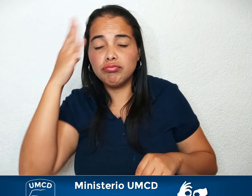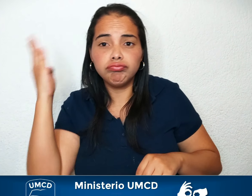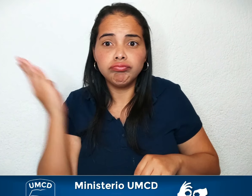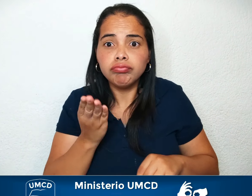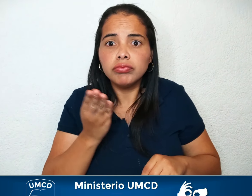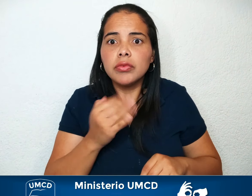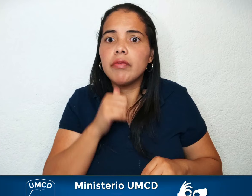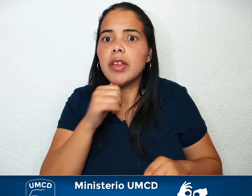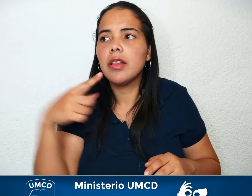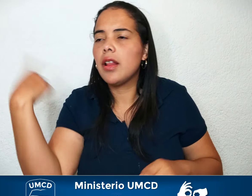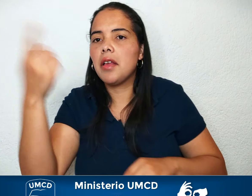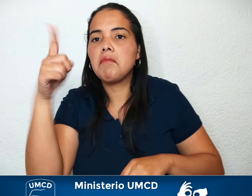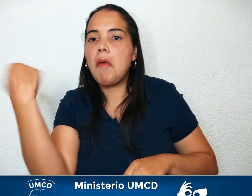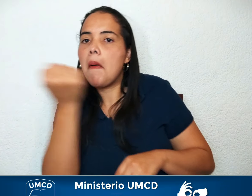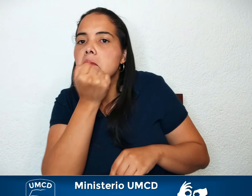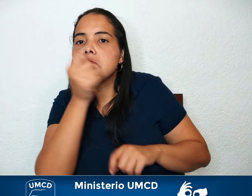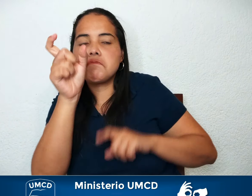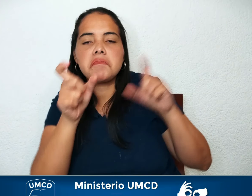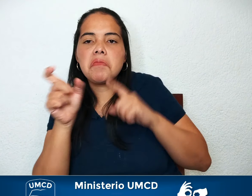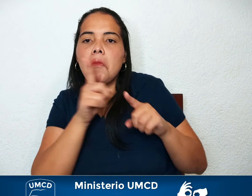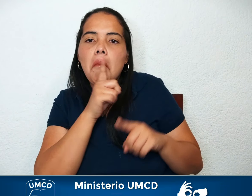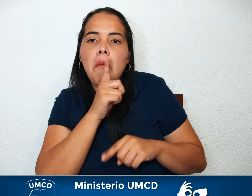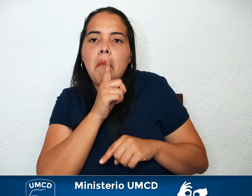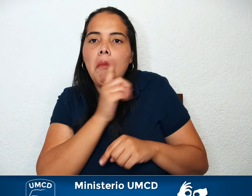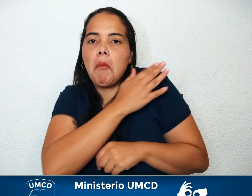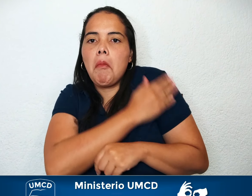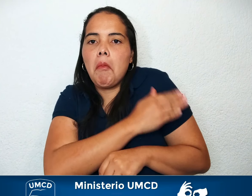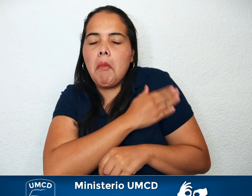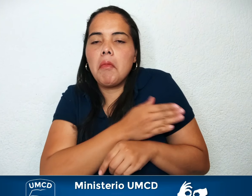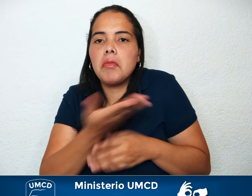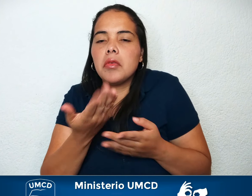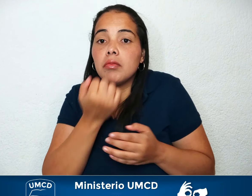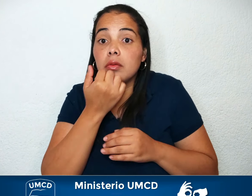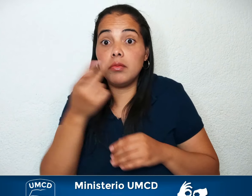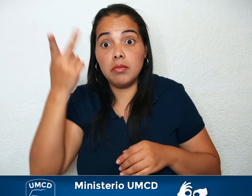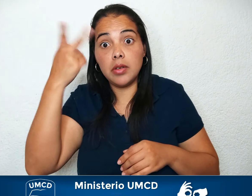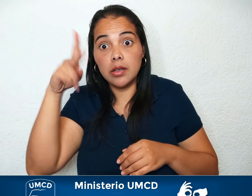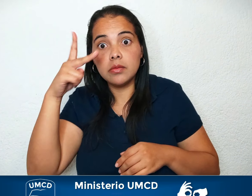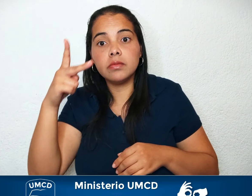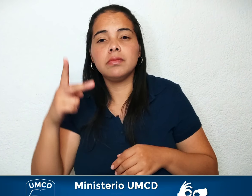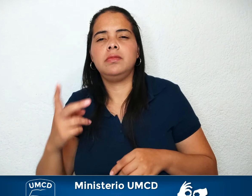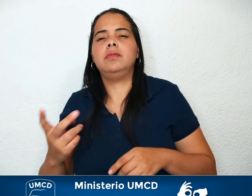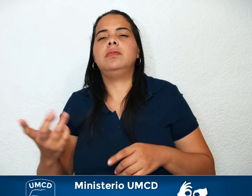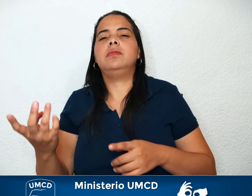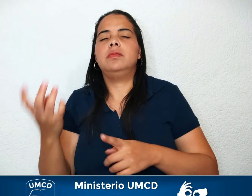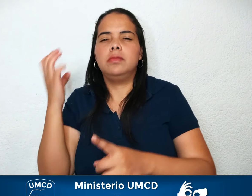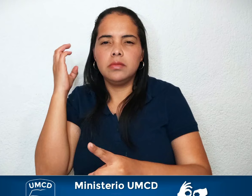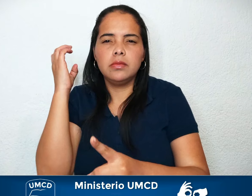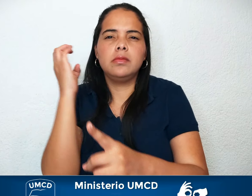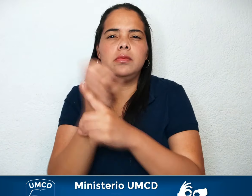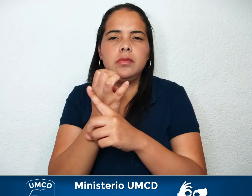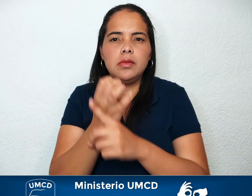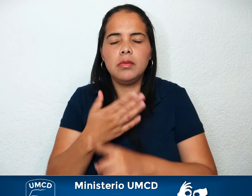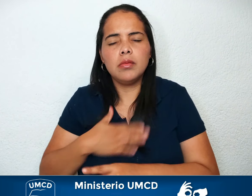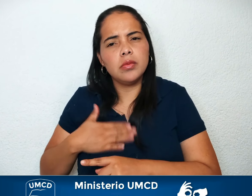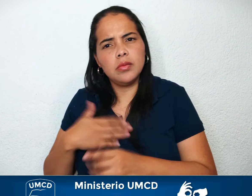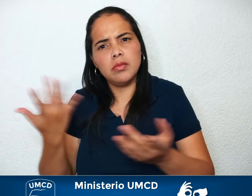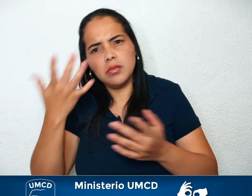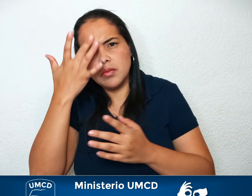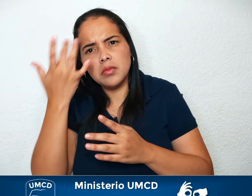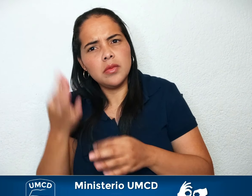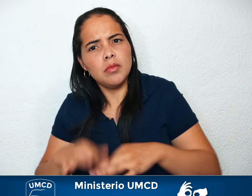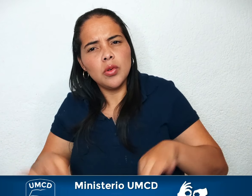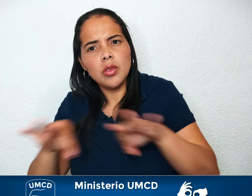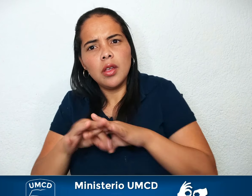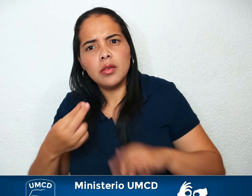una corrección de parte de la iglesia. Y es por eso que Pablo tiene que escribir en esta carta muy enfáticamente sobre este caso